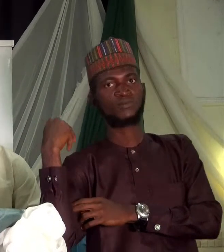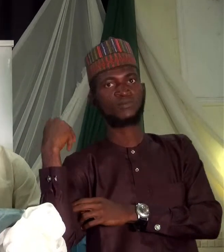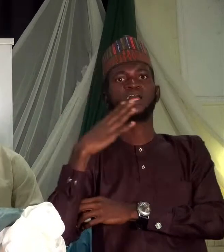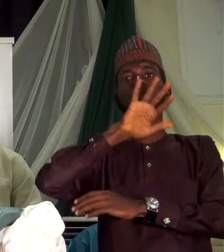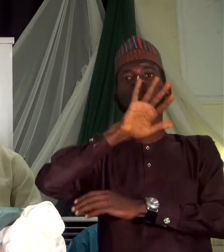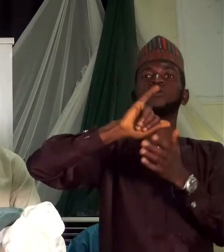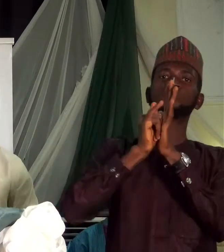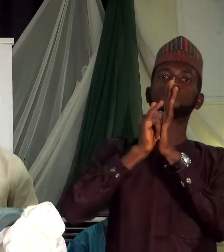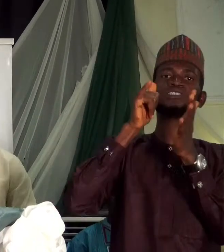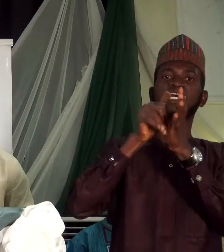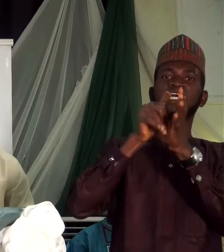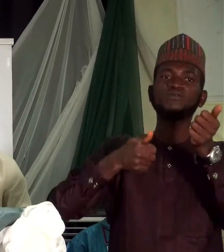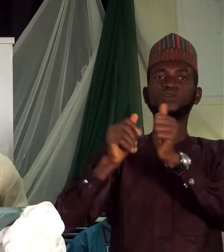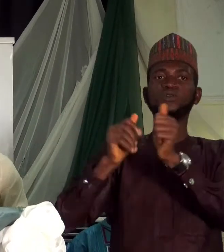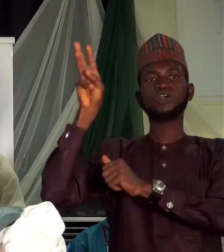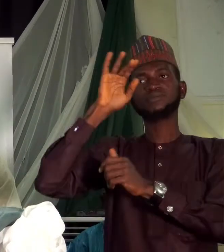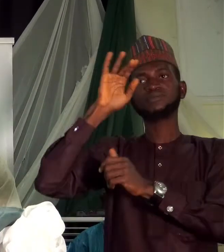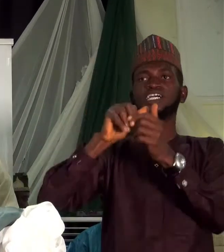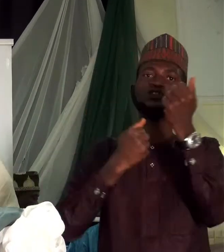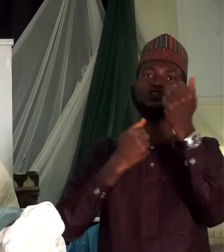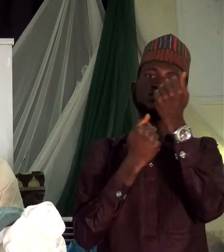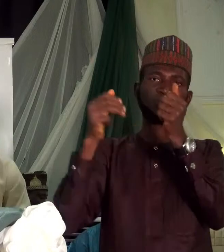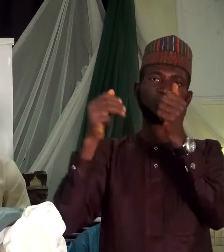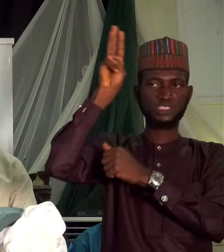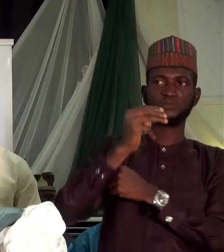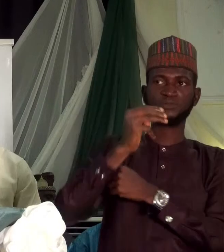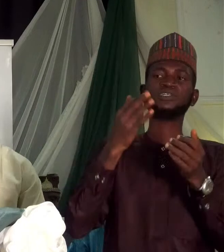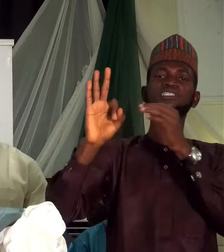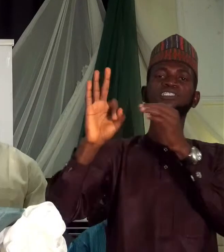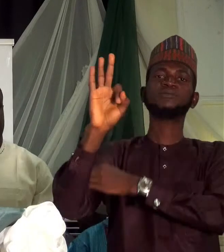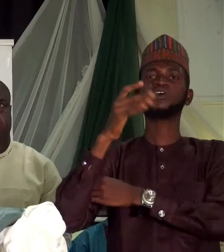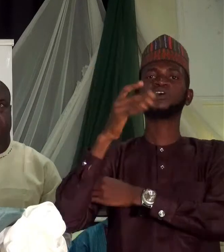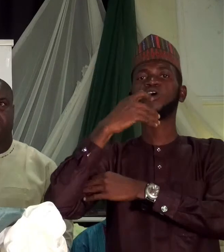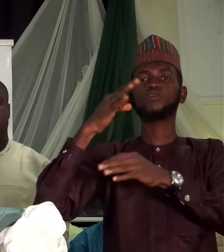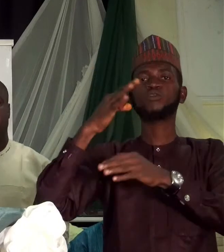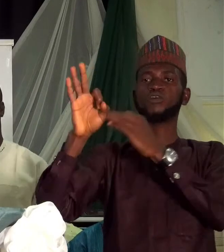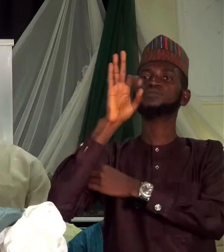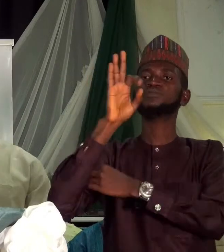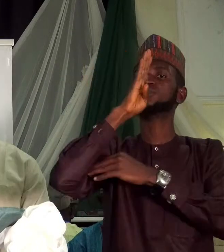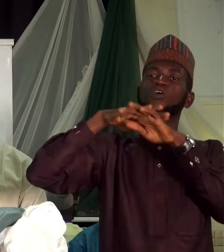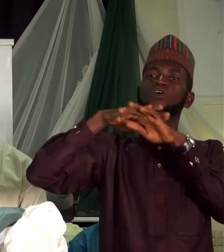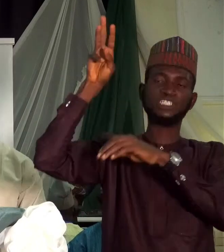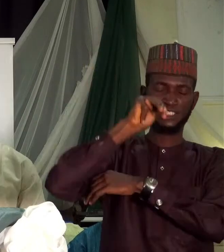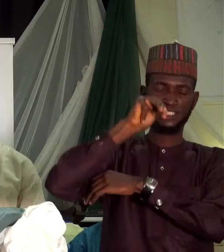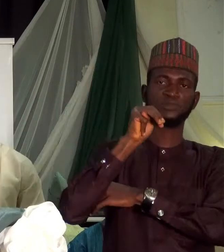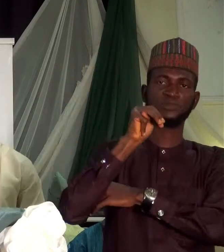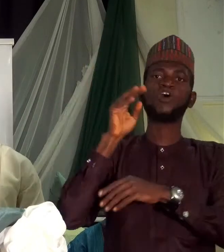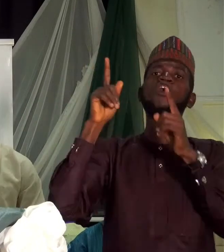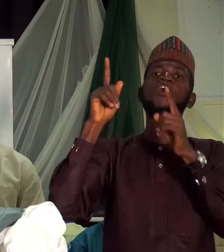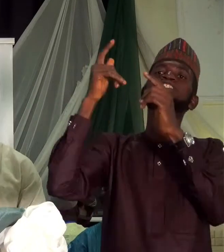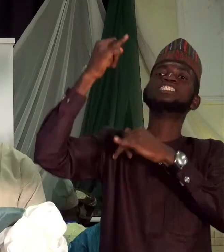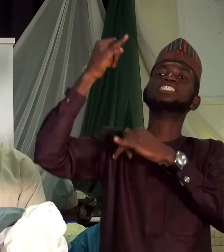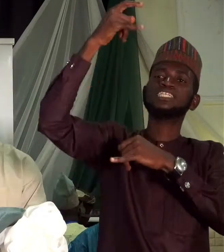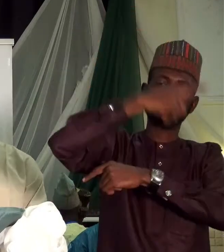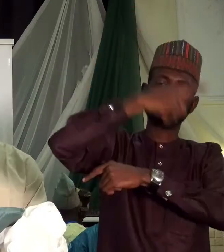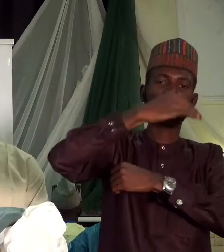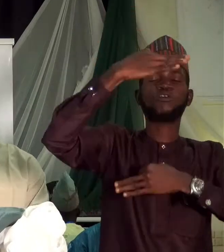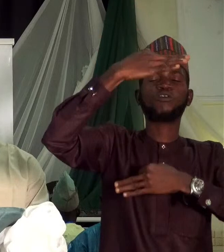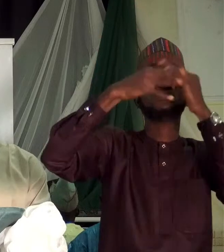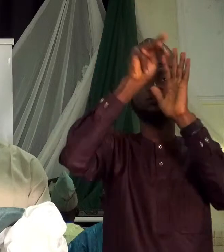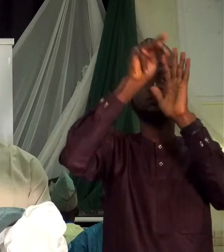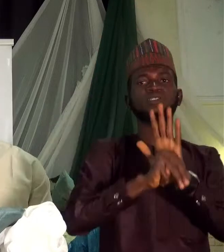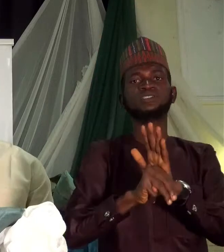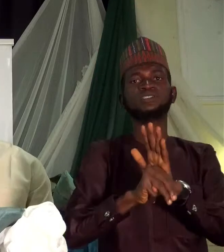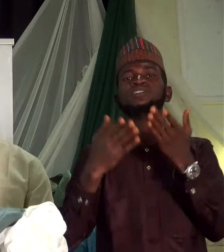وصحابته أجمعين ورحمة الله ومغفرته لتعبهن وتابهن بحسان إلى يوم الدين آمين.